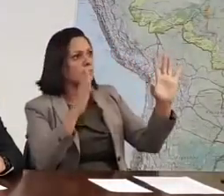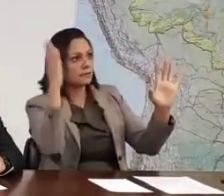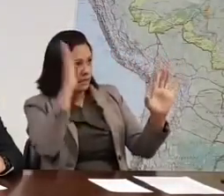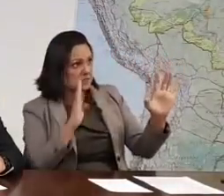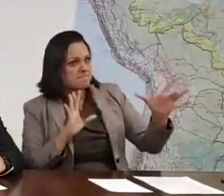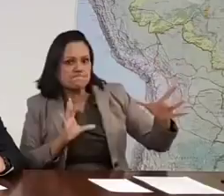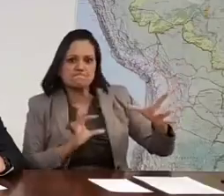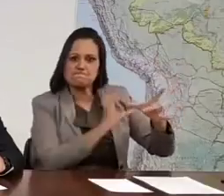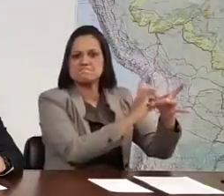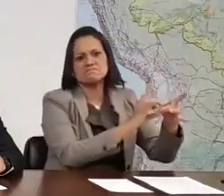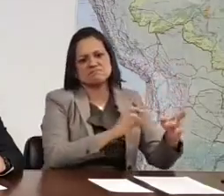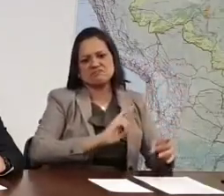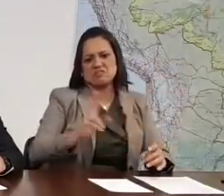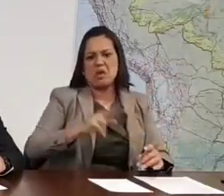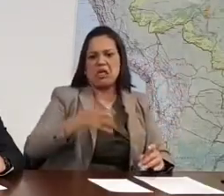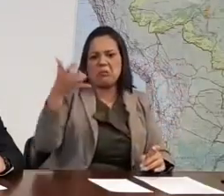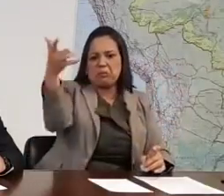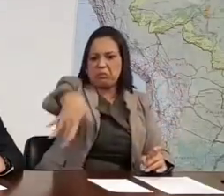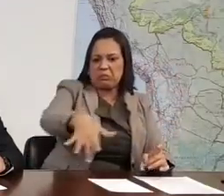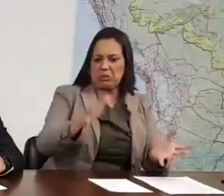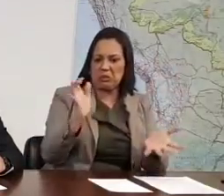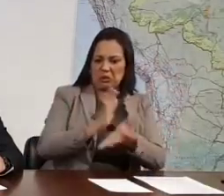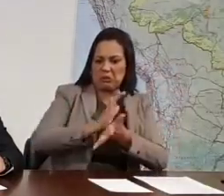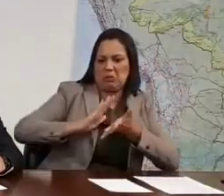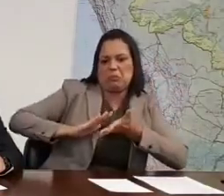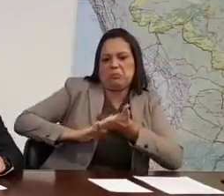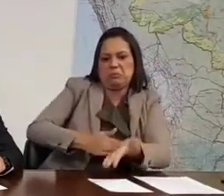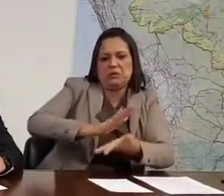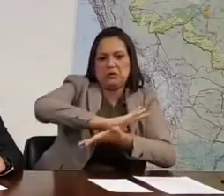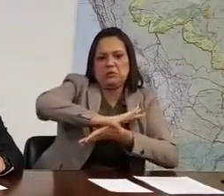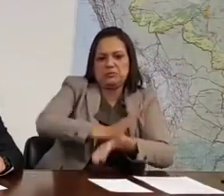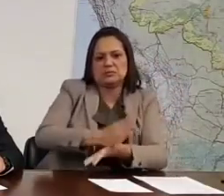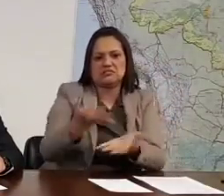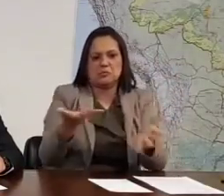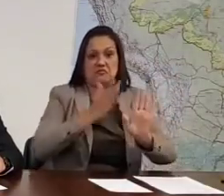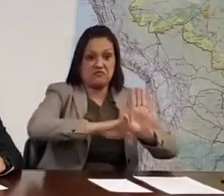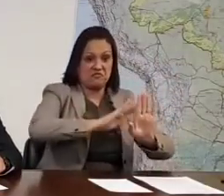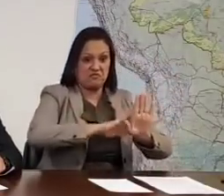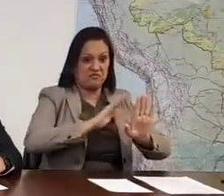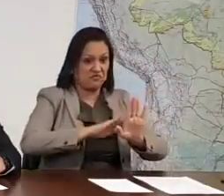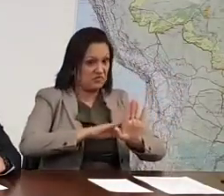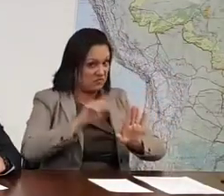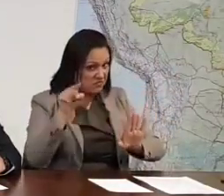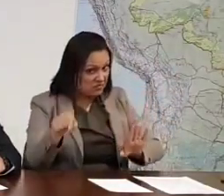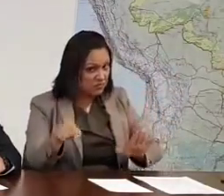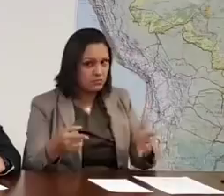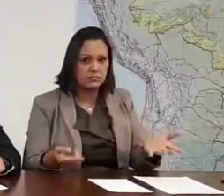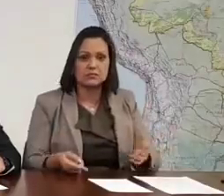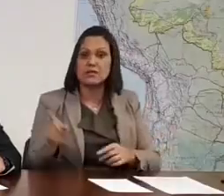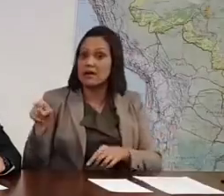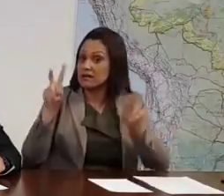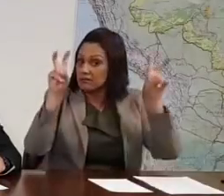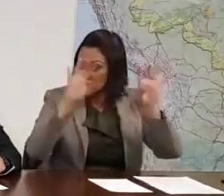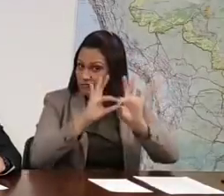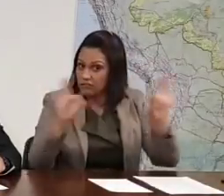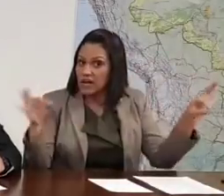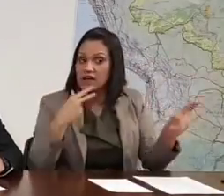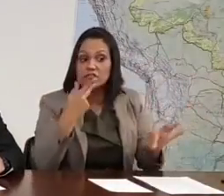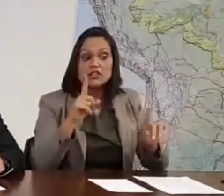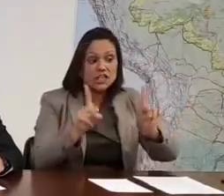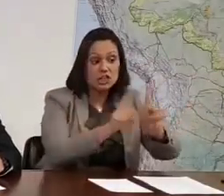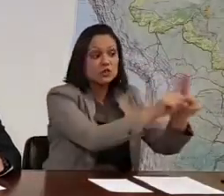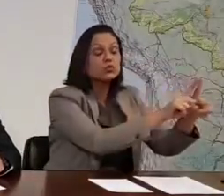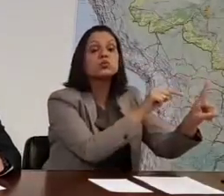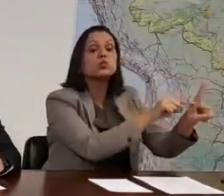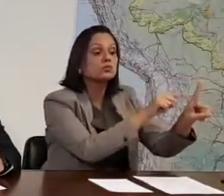empreendedor, e não às republiquetas que, lamentavelmente, pelo viés ideológico, o Brasil se aliou no passado. Diz-me com quem tu andas que eu direi quem tu és, é isso